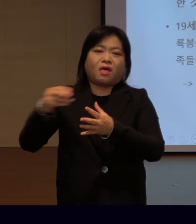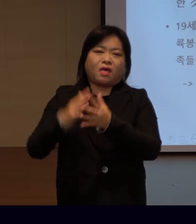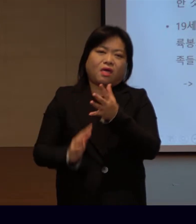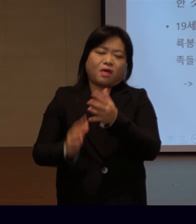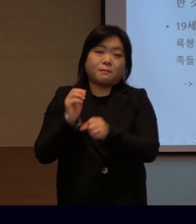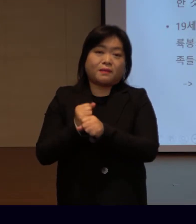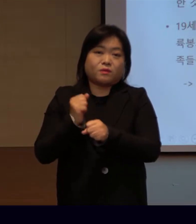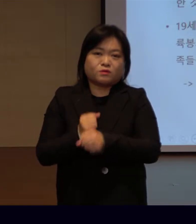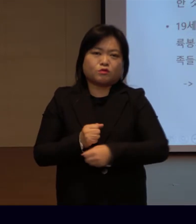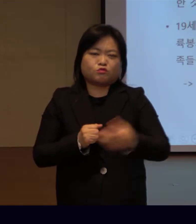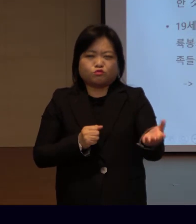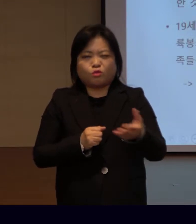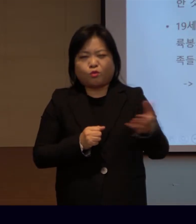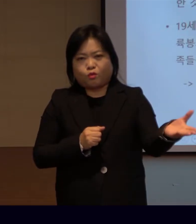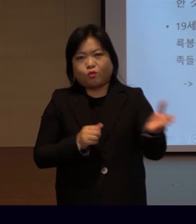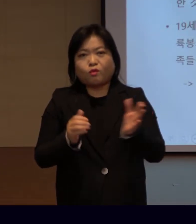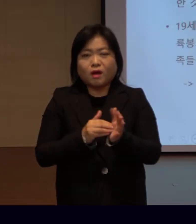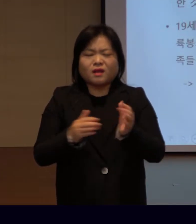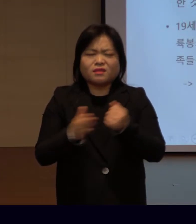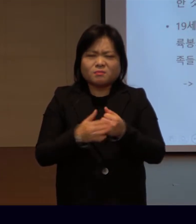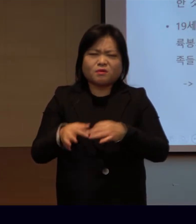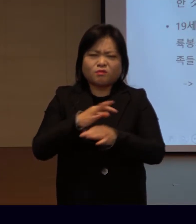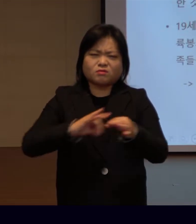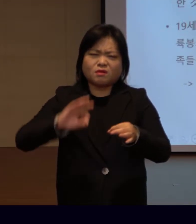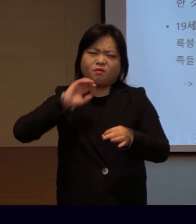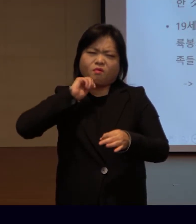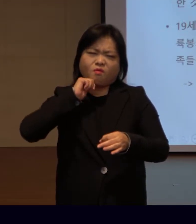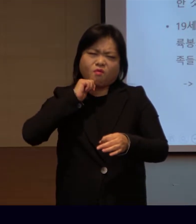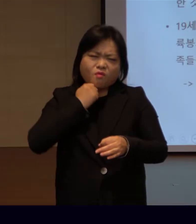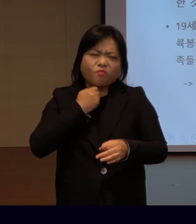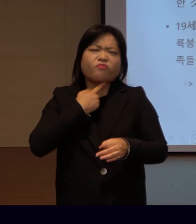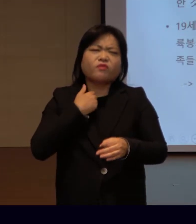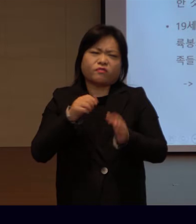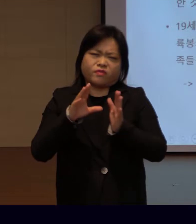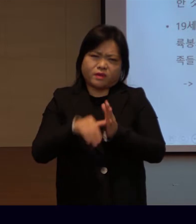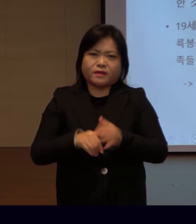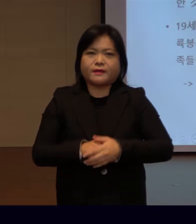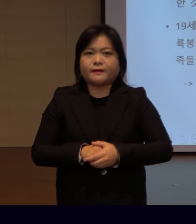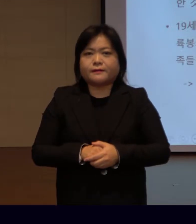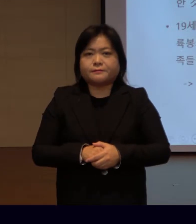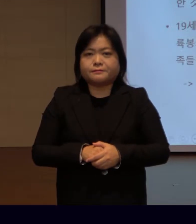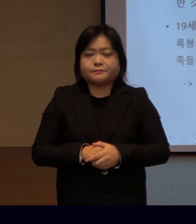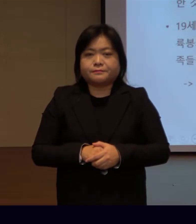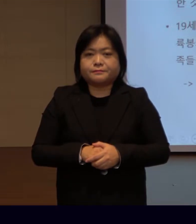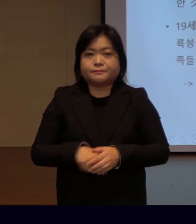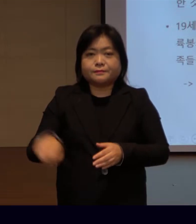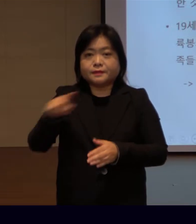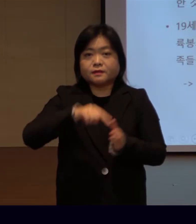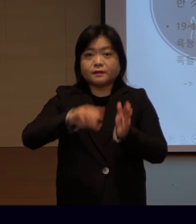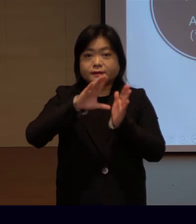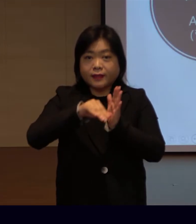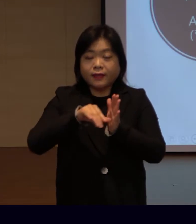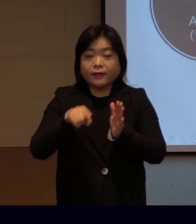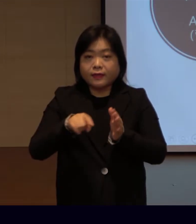줬습니다. 이러니 정말 경제적으로 어려웠던 시기입니다. 이러한